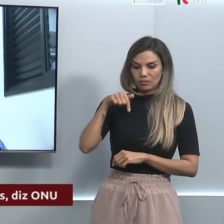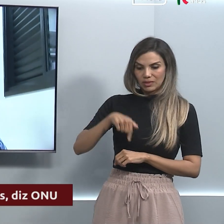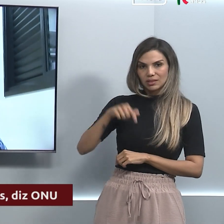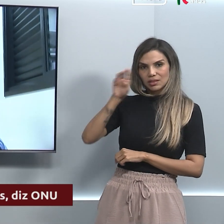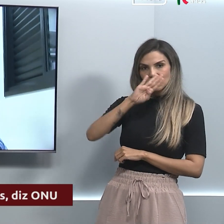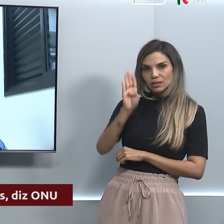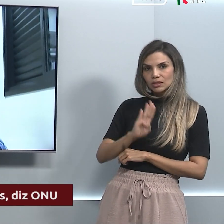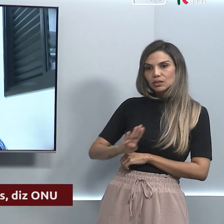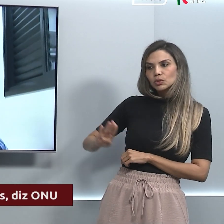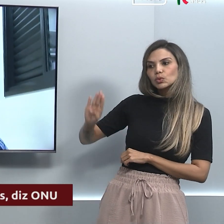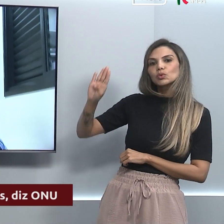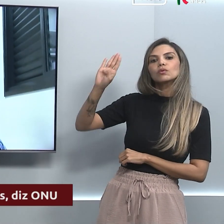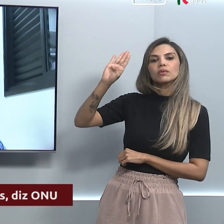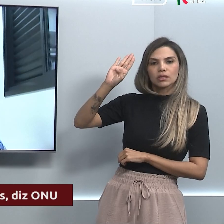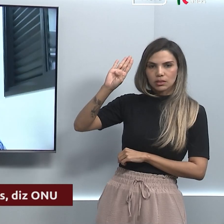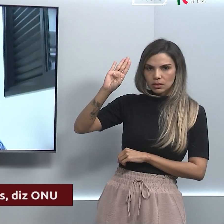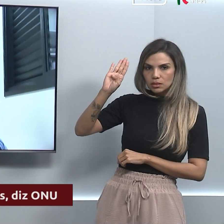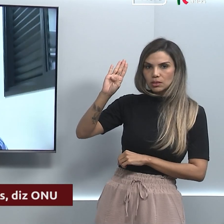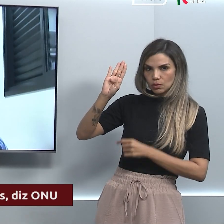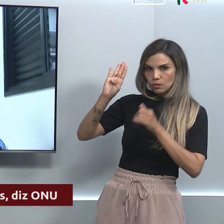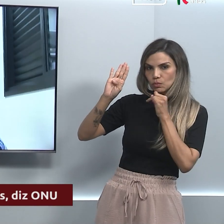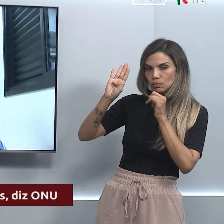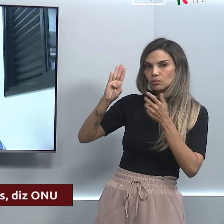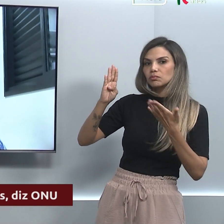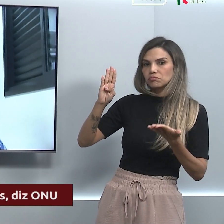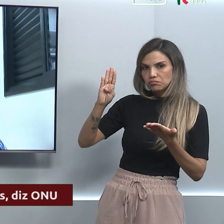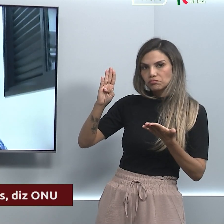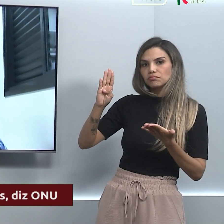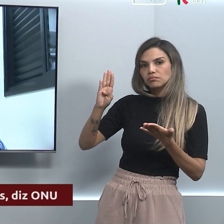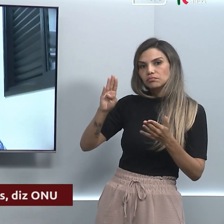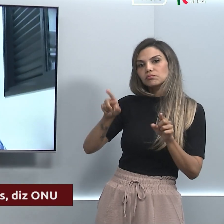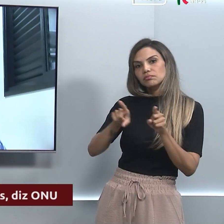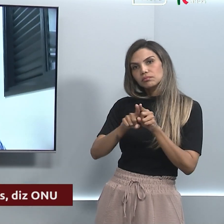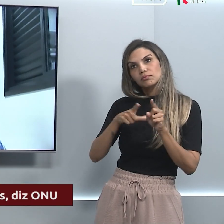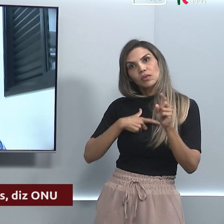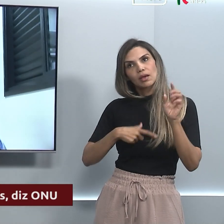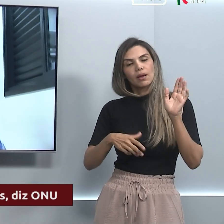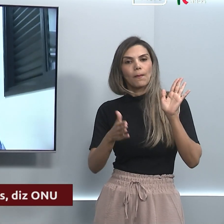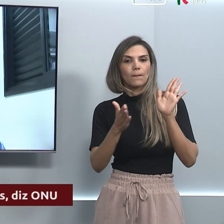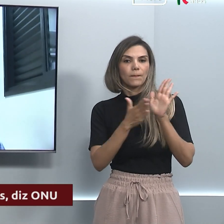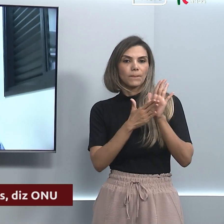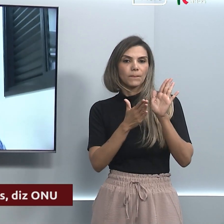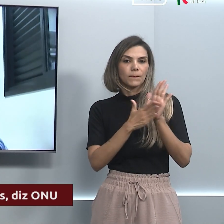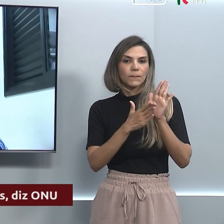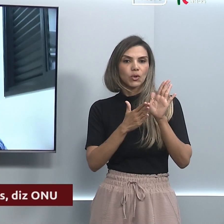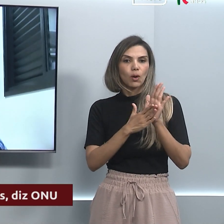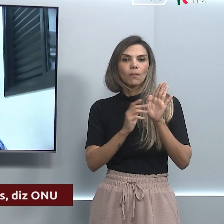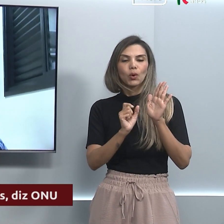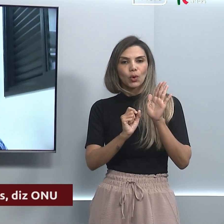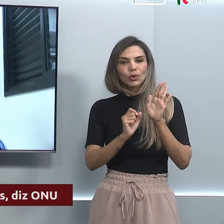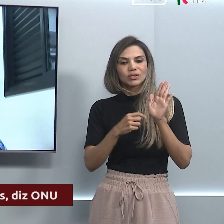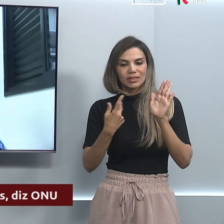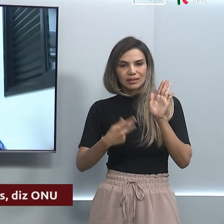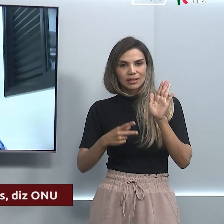nós temos um fluxo significativo e algumas políticas interessantes para recepcionar